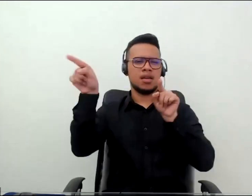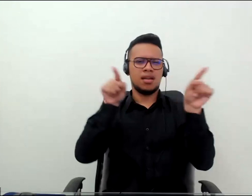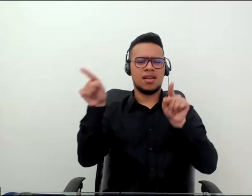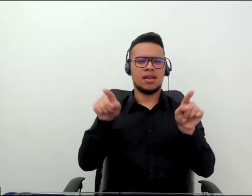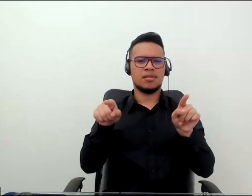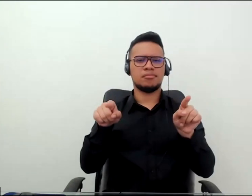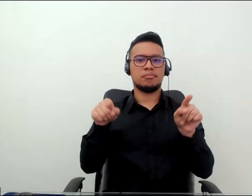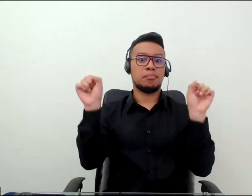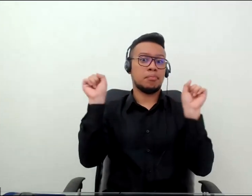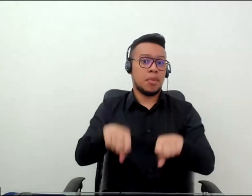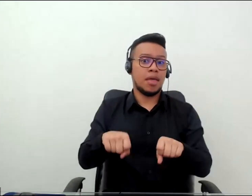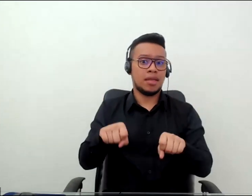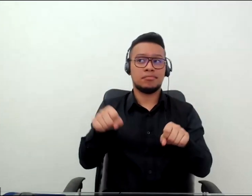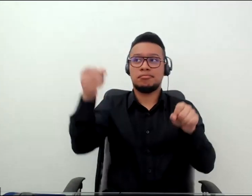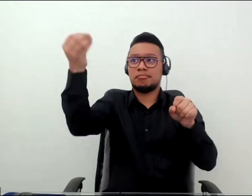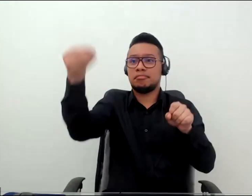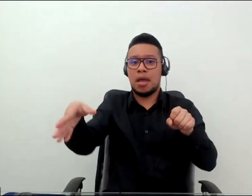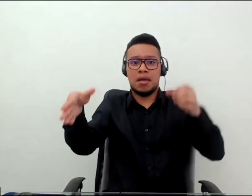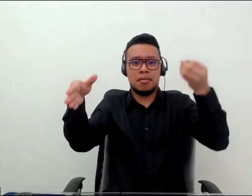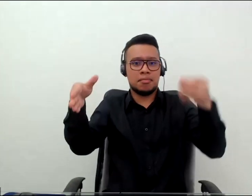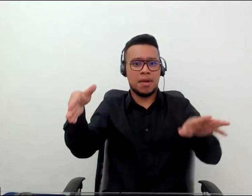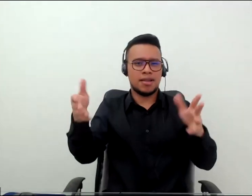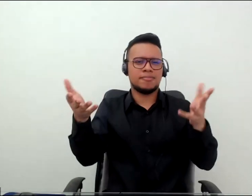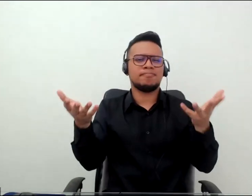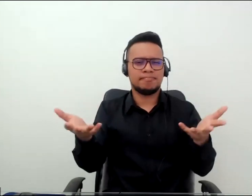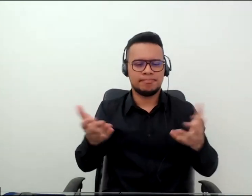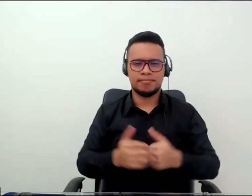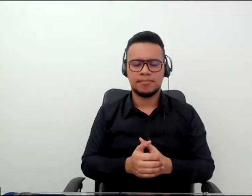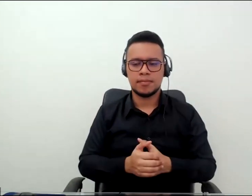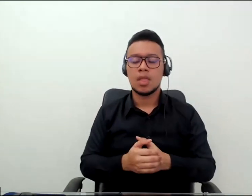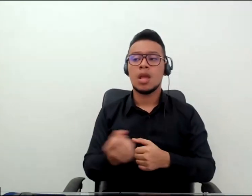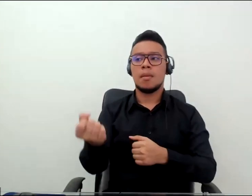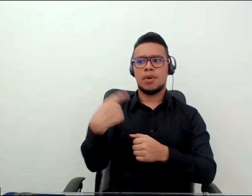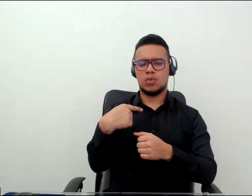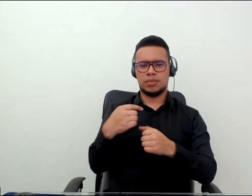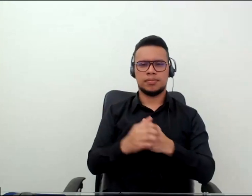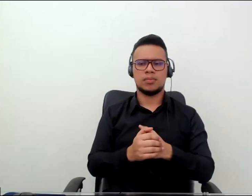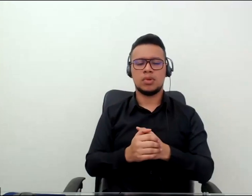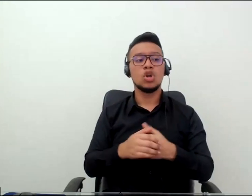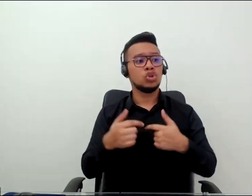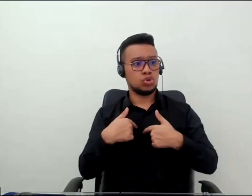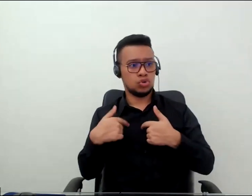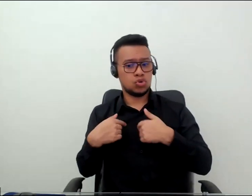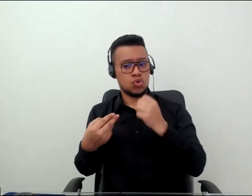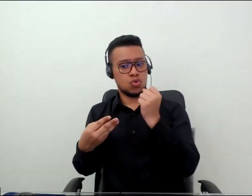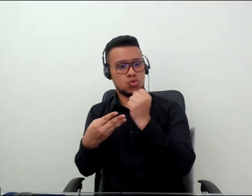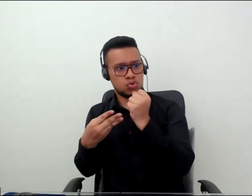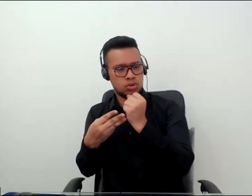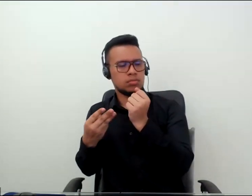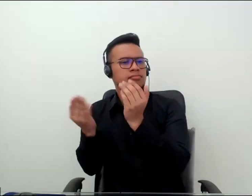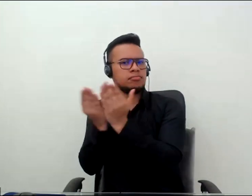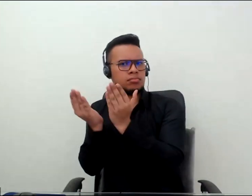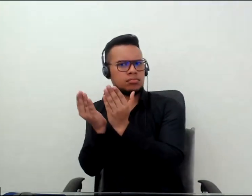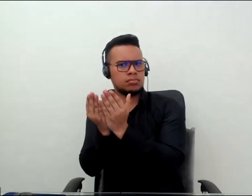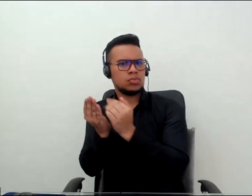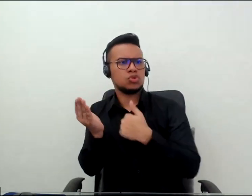reiterativas una si soy estudiante del sena puedo ser beneficiario la política de gratuidad en